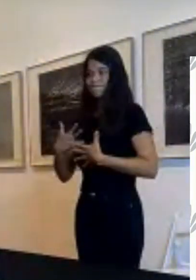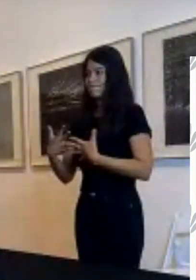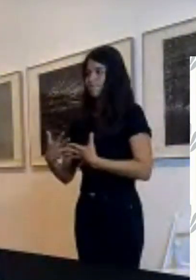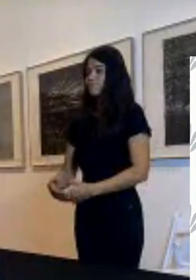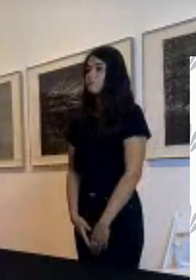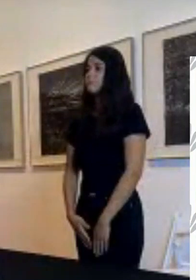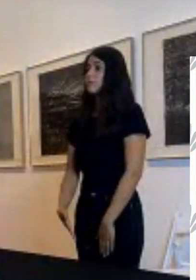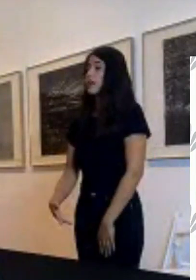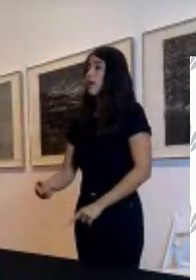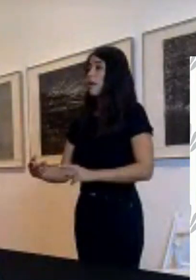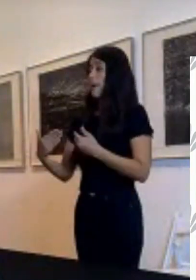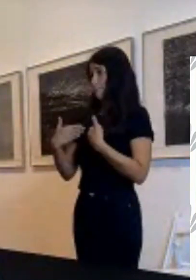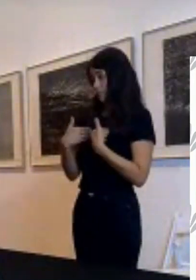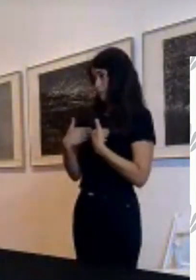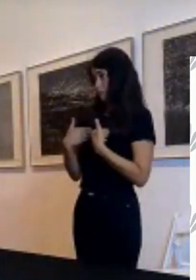mí personalmente